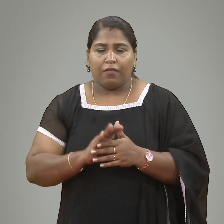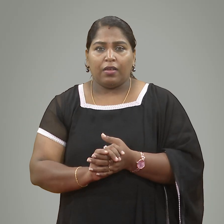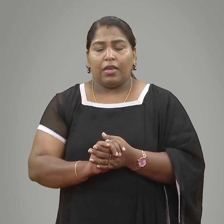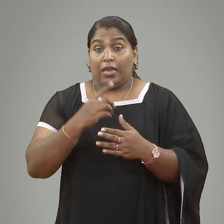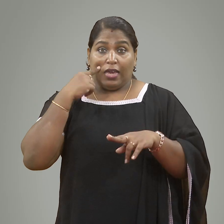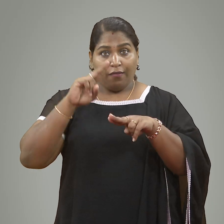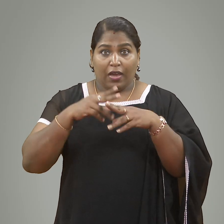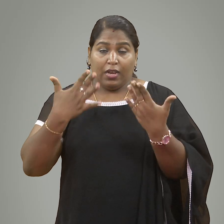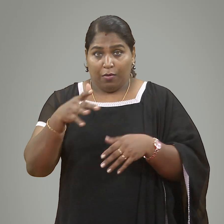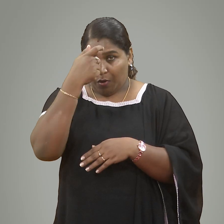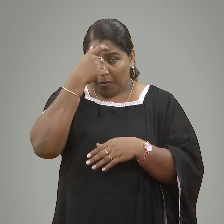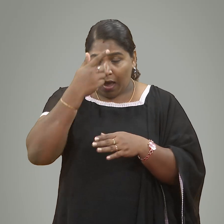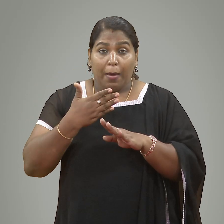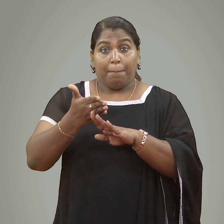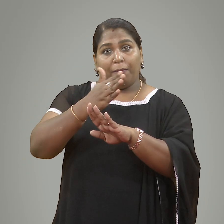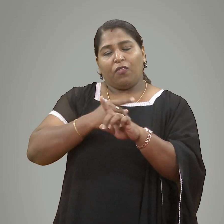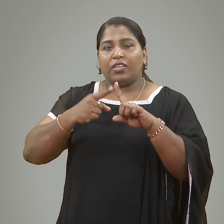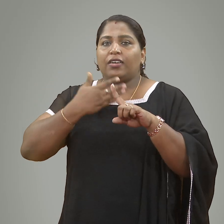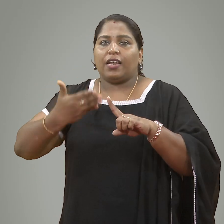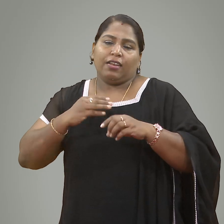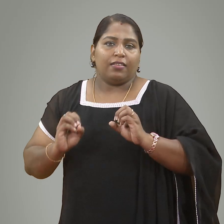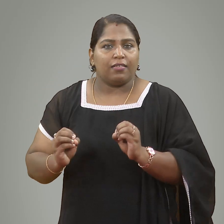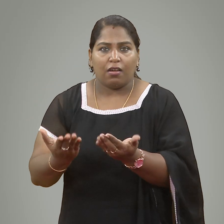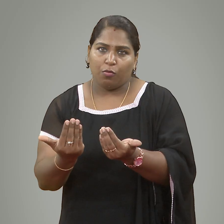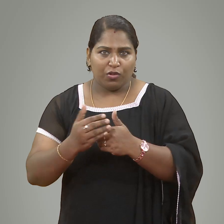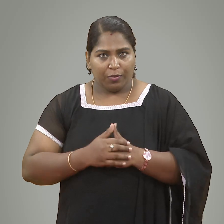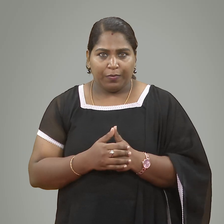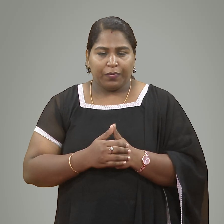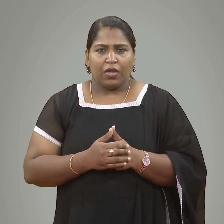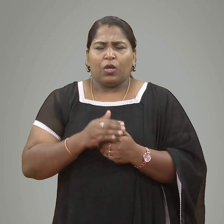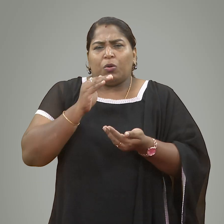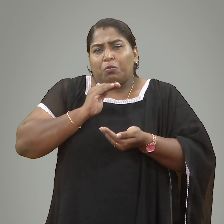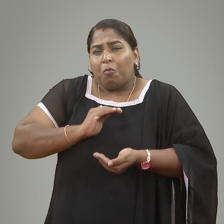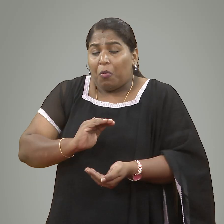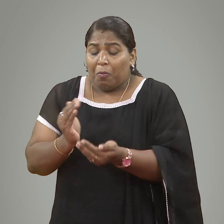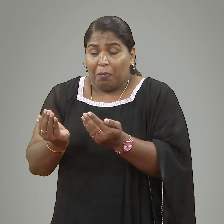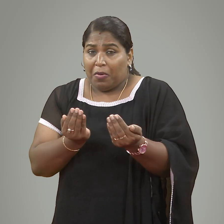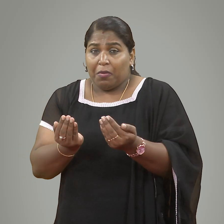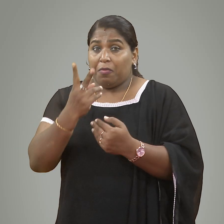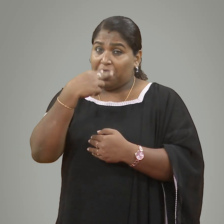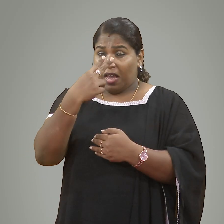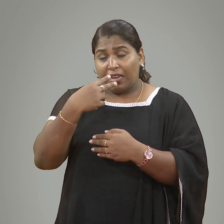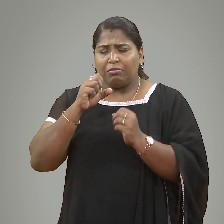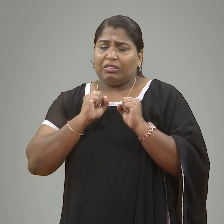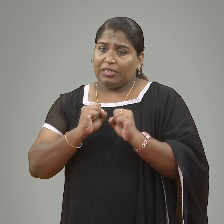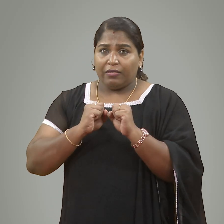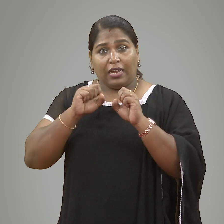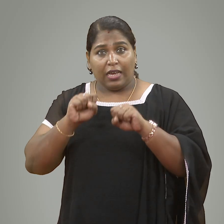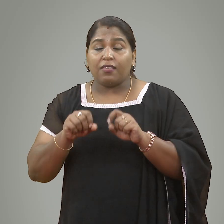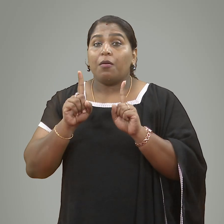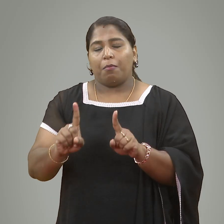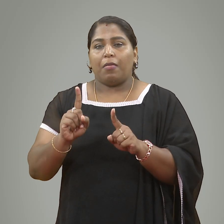കാരണം എന്തെങ്കിലും നമ്മൾക്ക് ഇഷ്യൂസ് ഉണ്ടെങ്കിൽ നമ്മൾക്ക് ഇയർലിയർ ആയിട്ട് ഇൻ്റർവെൻഷൻസ് നമ്മൾക്ക് ചെയ്യാൻ പറ്റും. കുഞ്ഞു കുട്ടികളല്ല, അത് കുറച്ച് കറയും കുറച്ച്